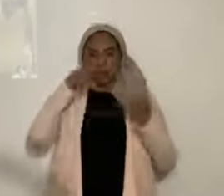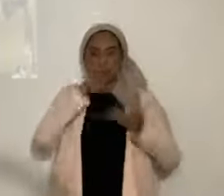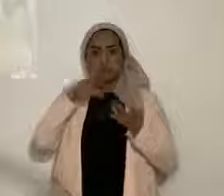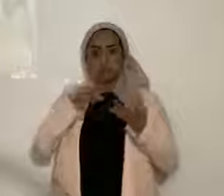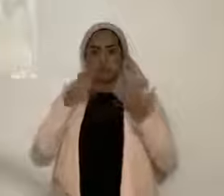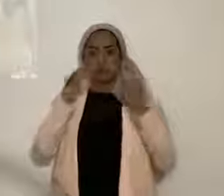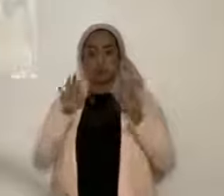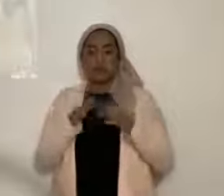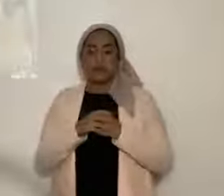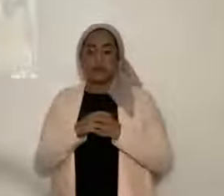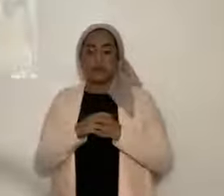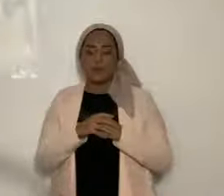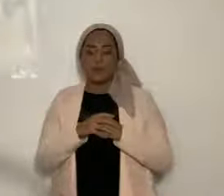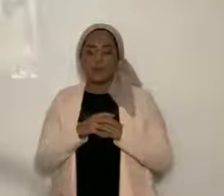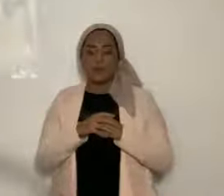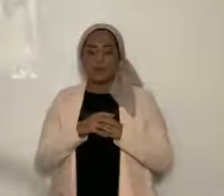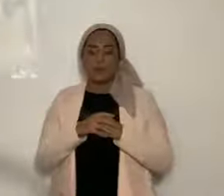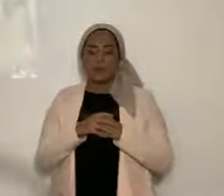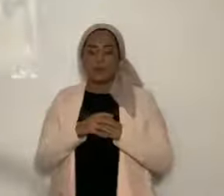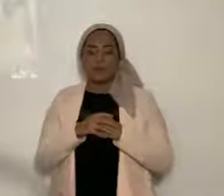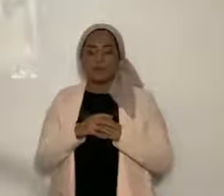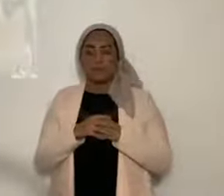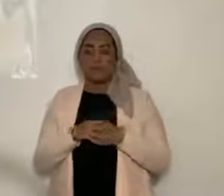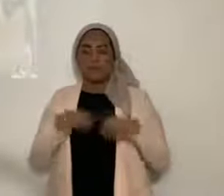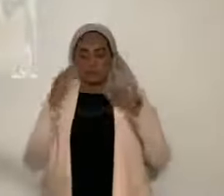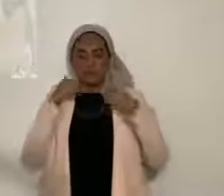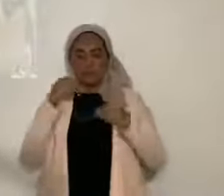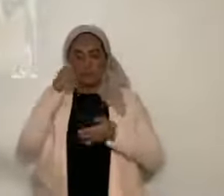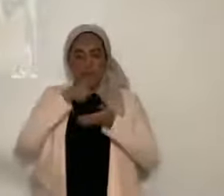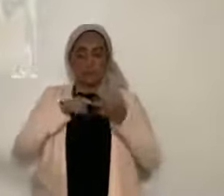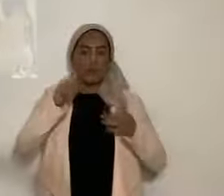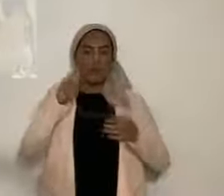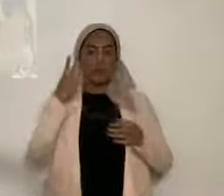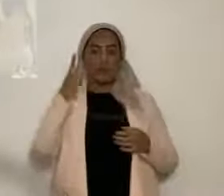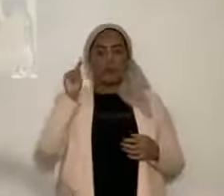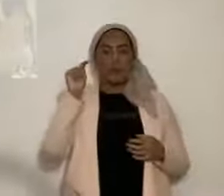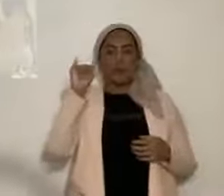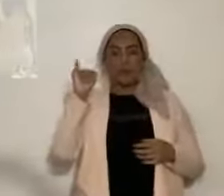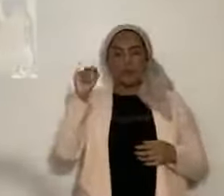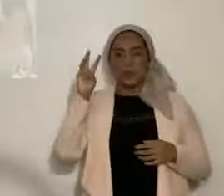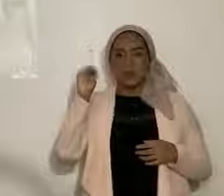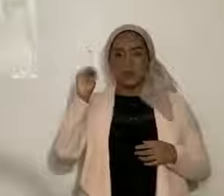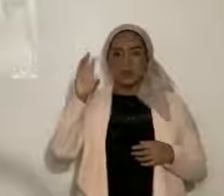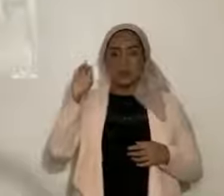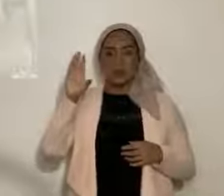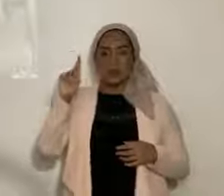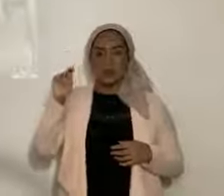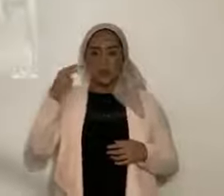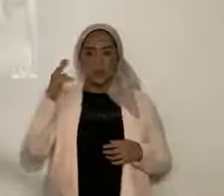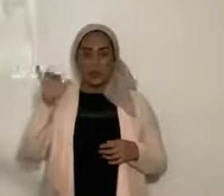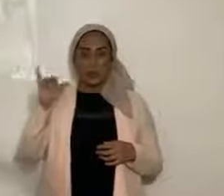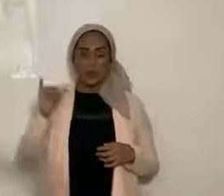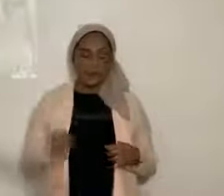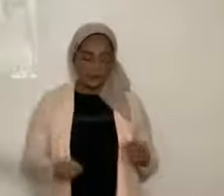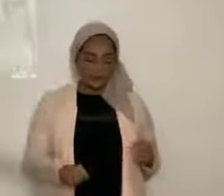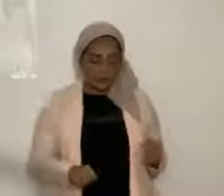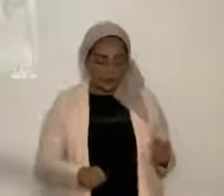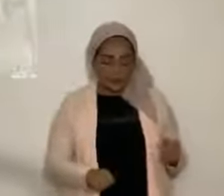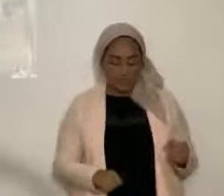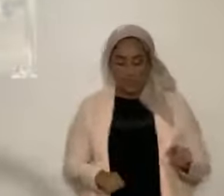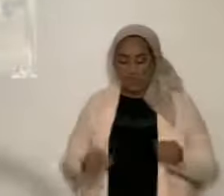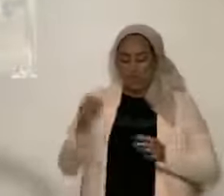ya había corrido el error. Vamos a 2 de Timoteo, busquen 2 de Timoteo, en